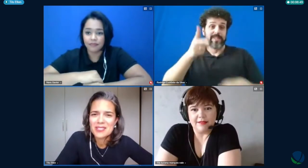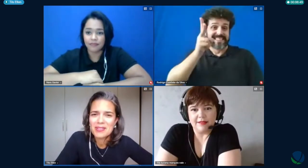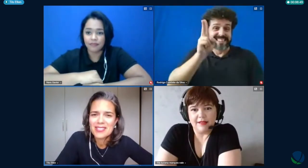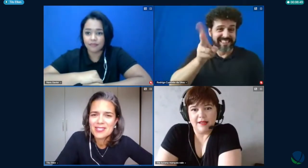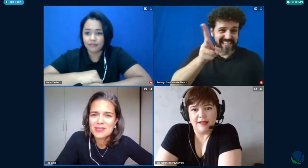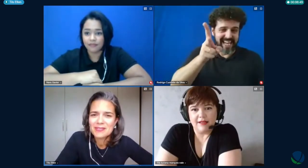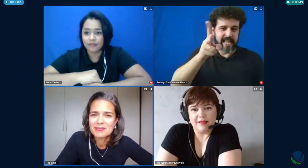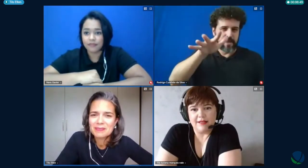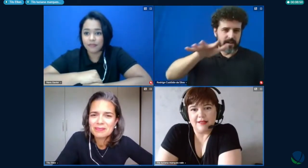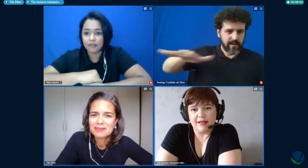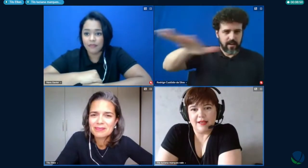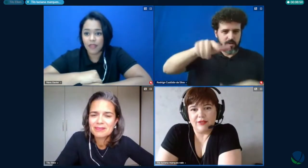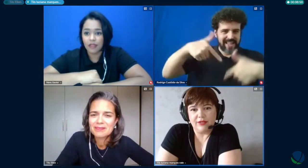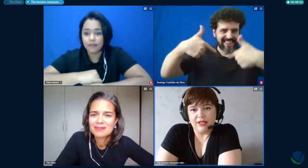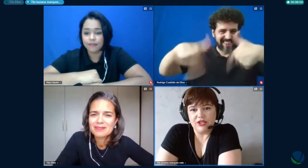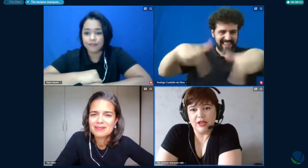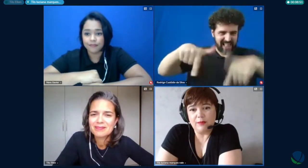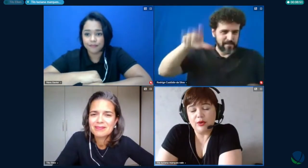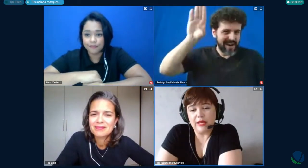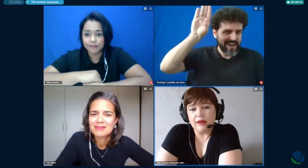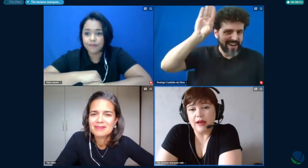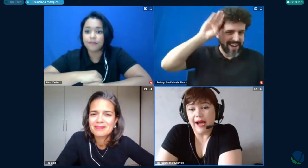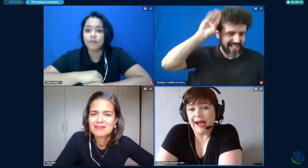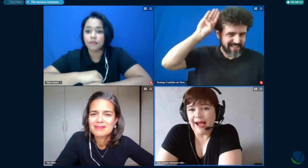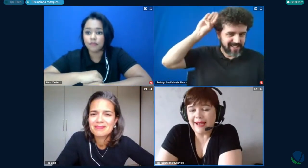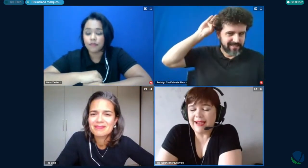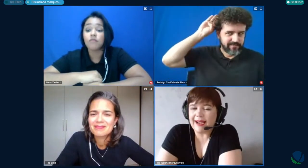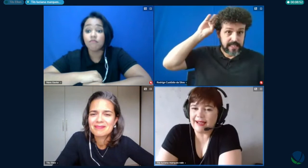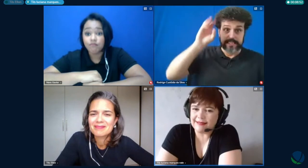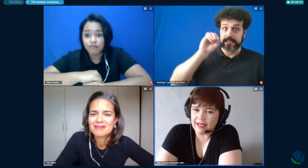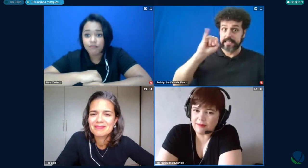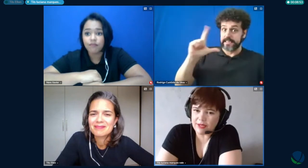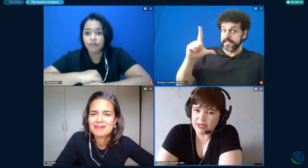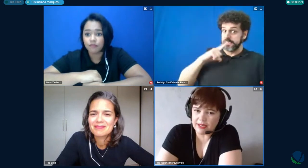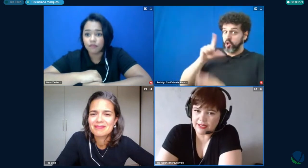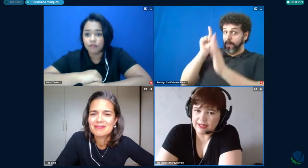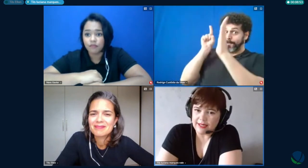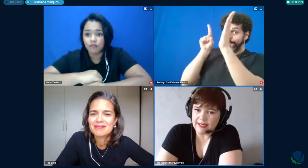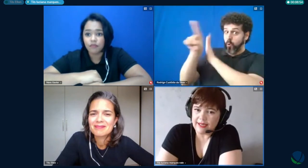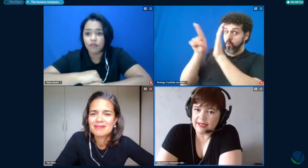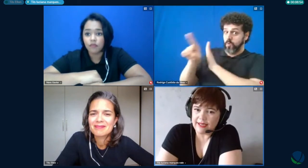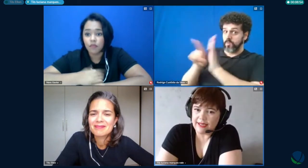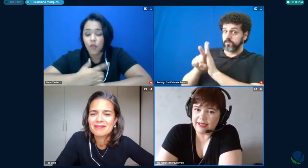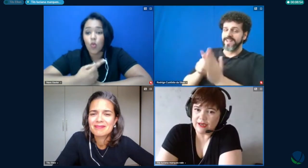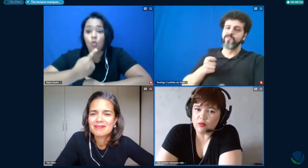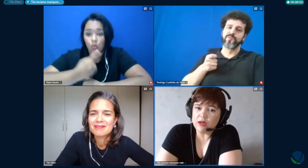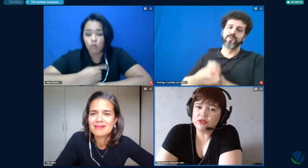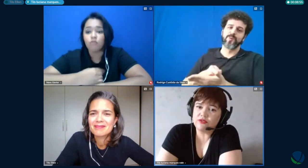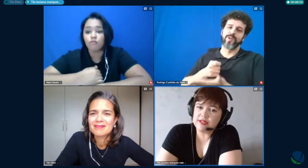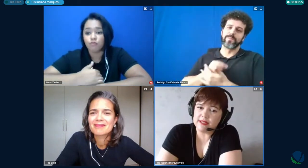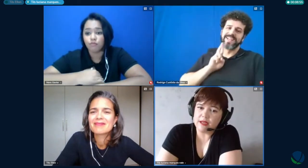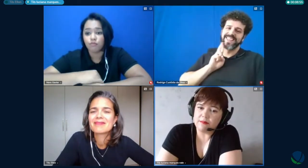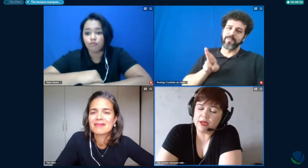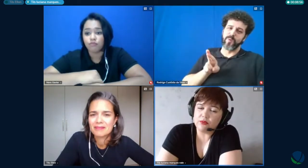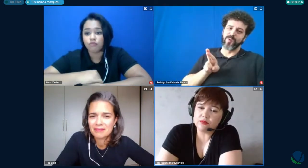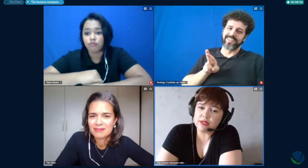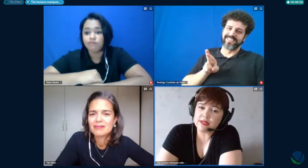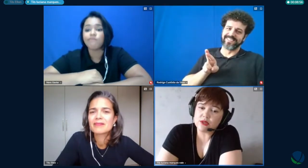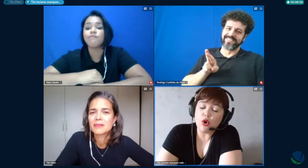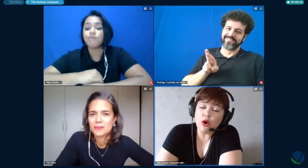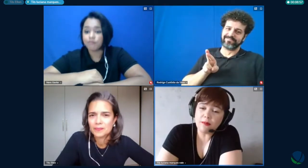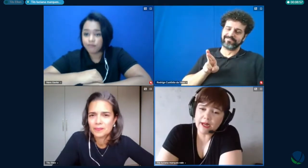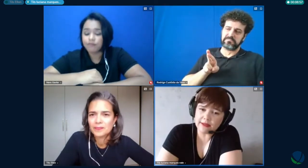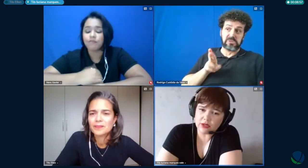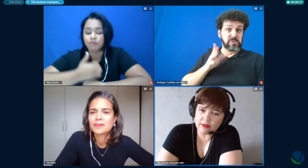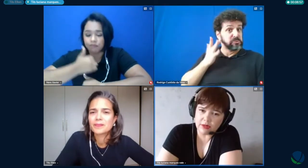em relação a isso. Certo, entendi. É porque a área acadêmica, quando você tem